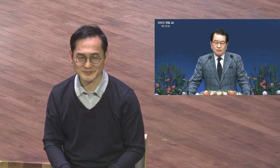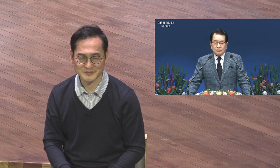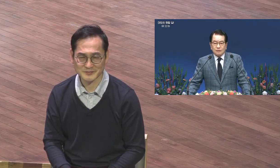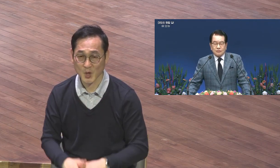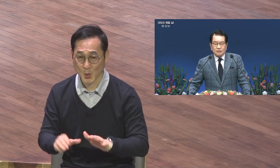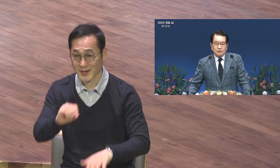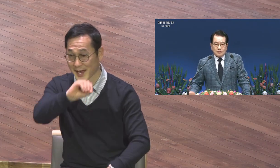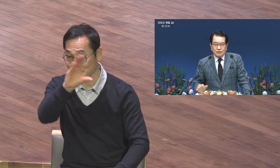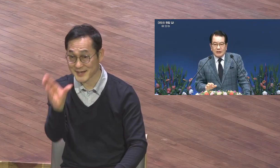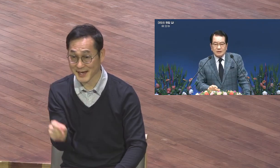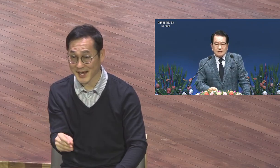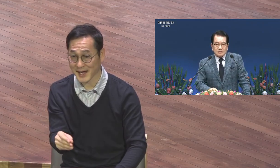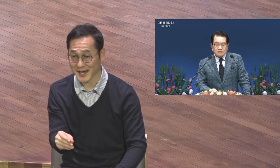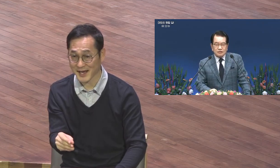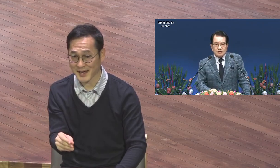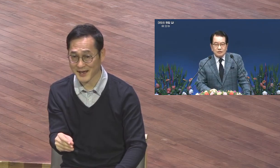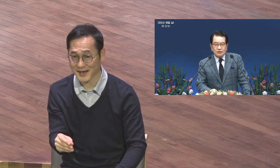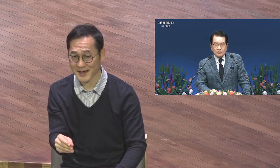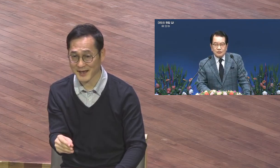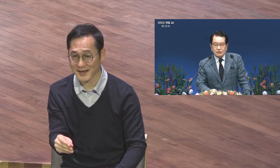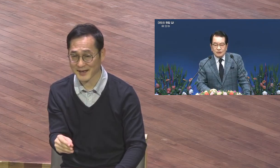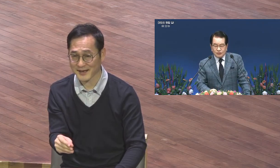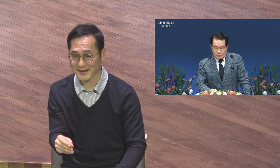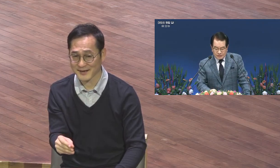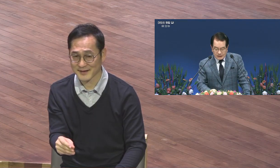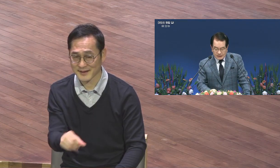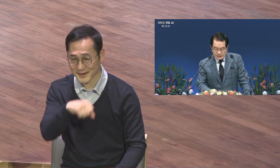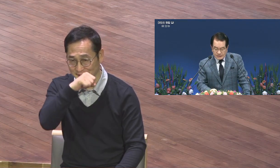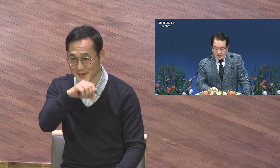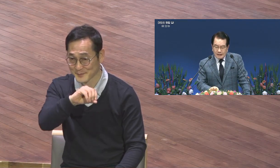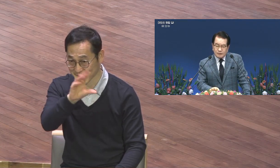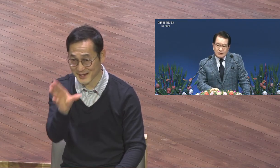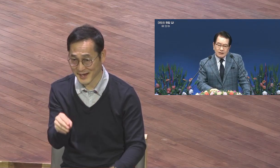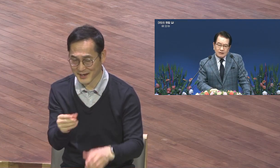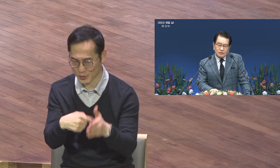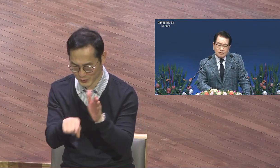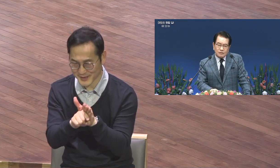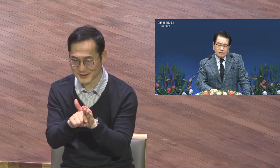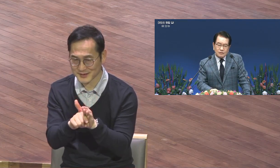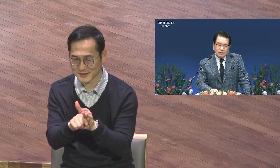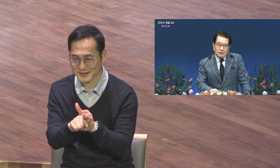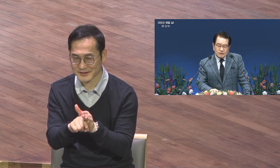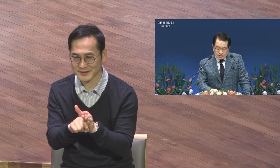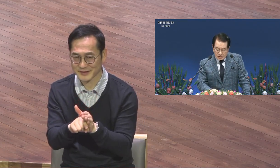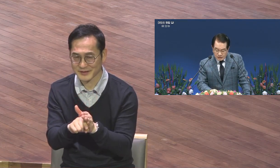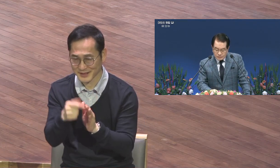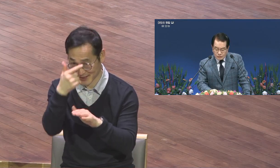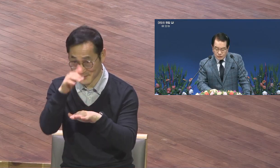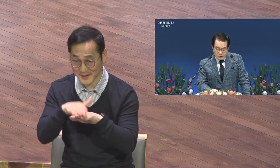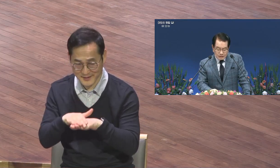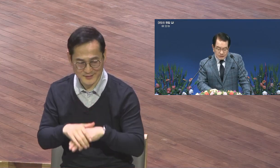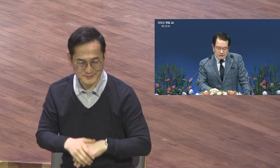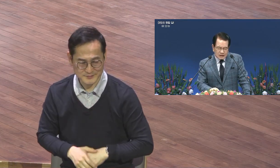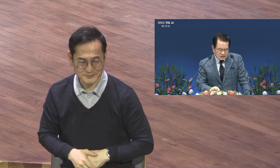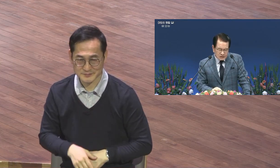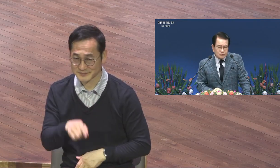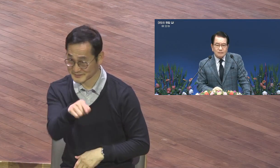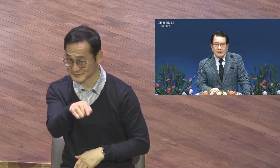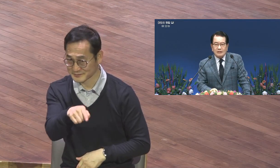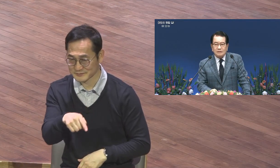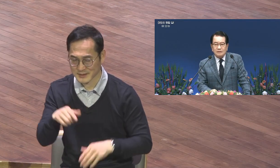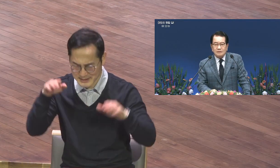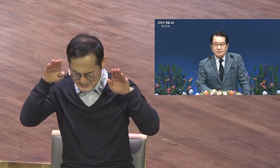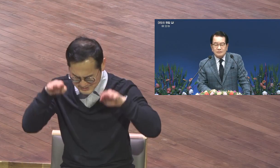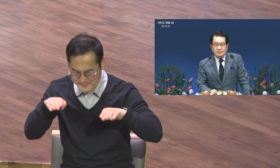대륙을 위한 선교 기도입니다. 아프리카도 이슬람 국가들이